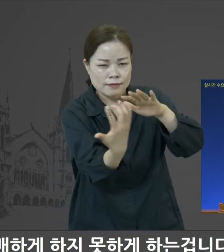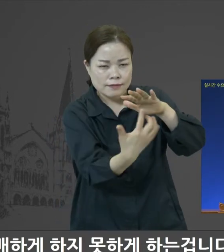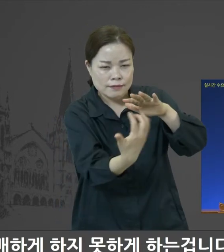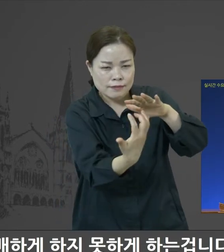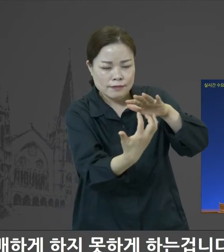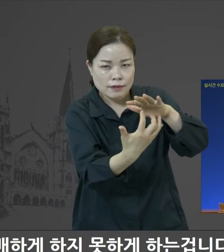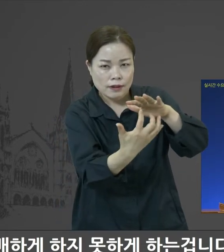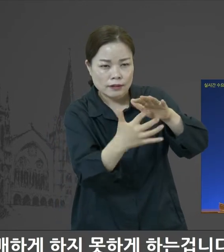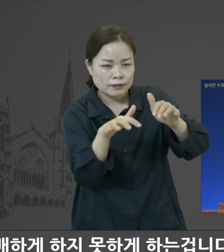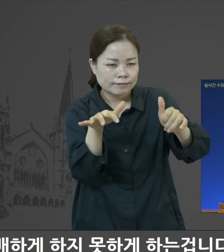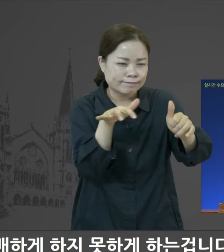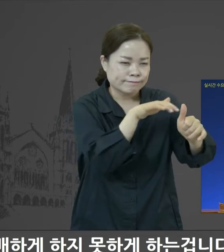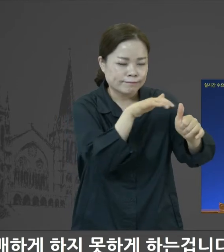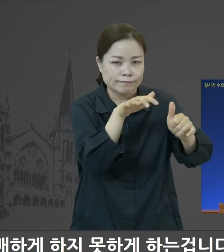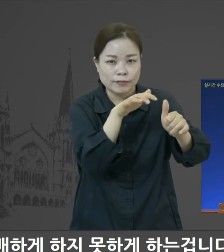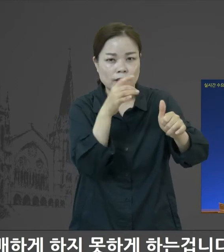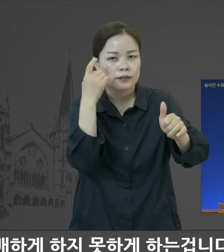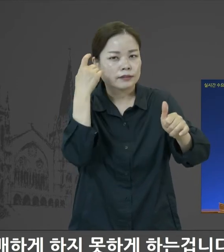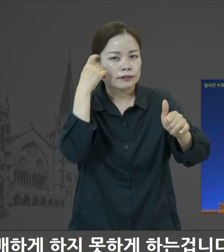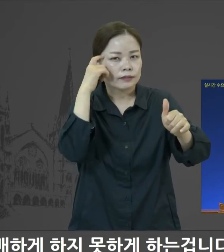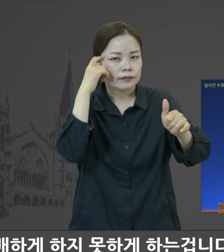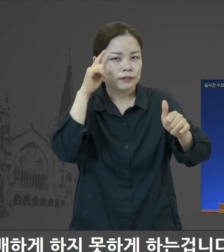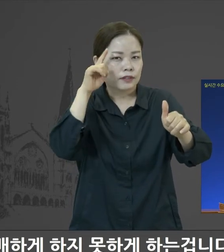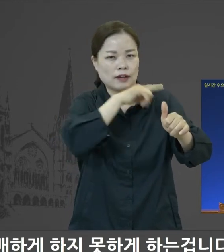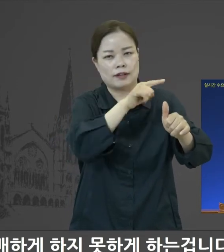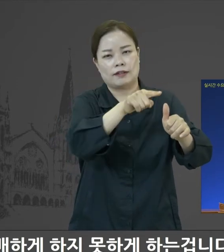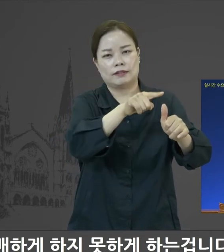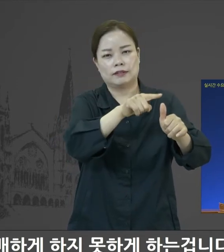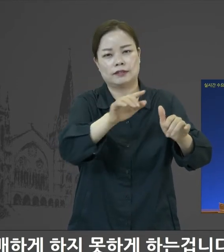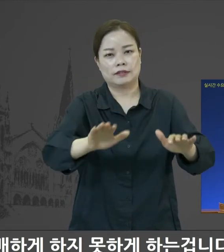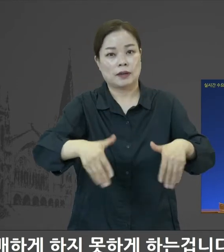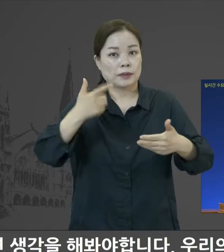간악함을 간과해서는 안 됩니다.